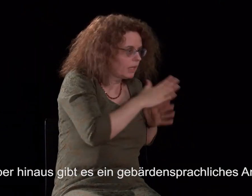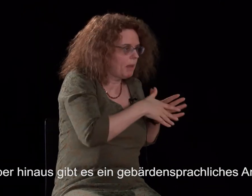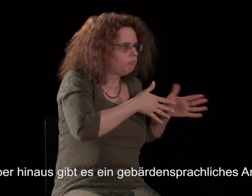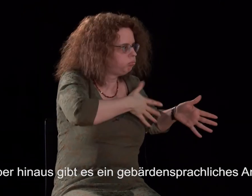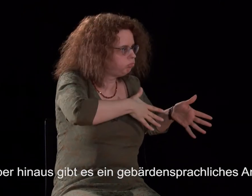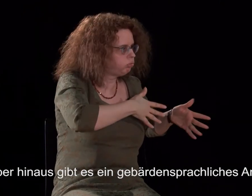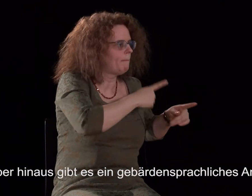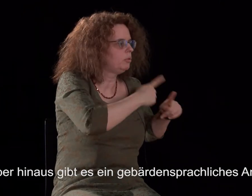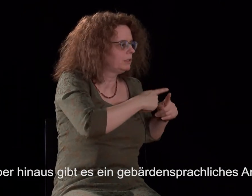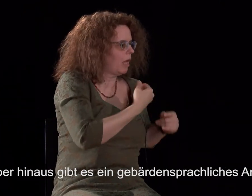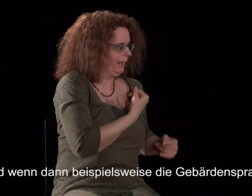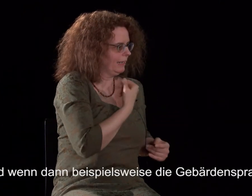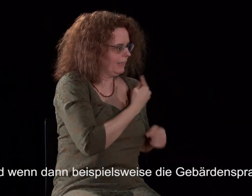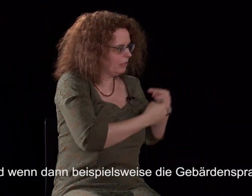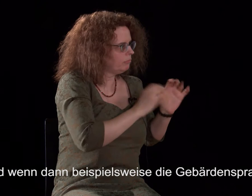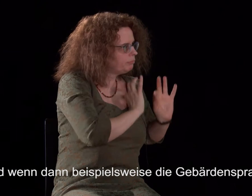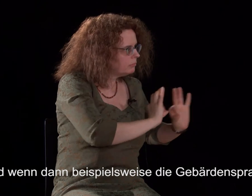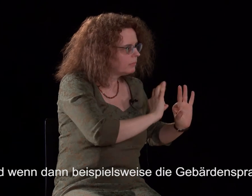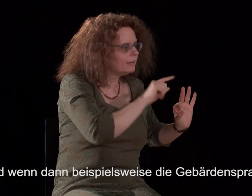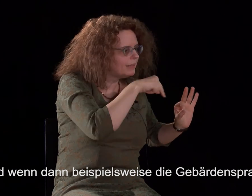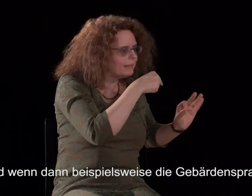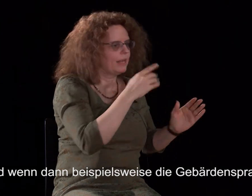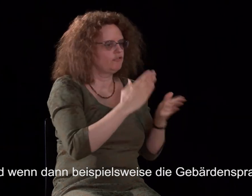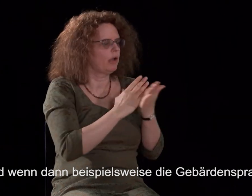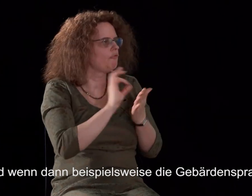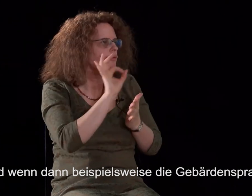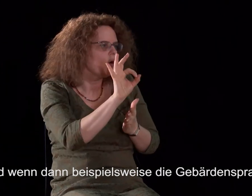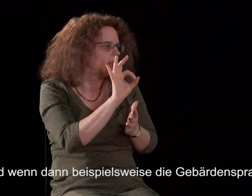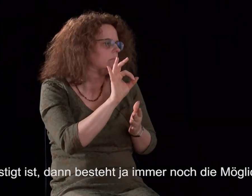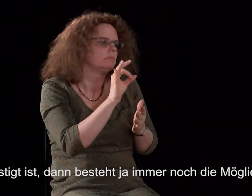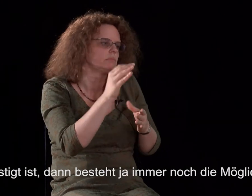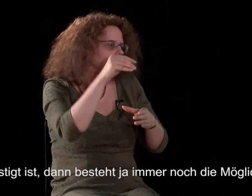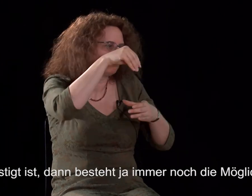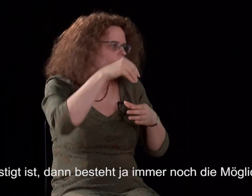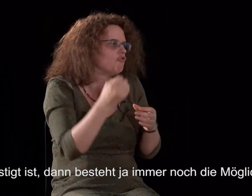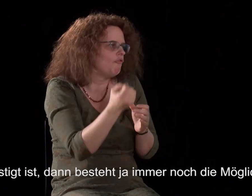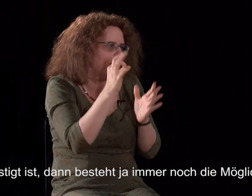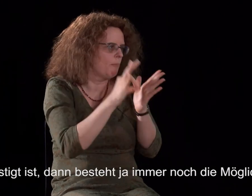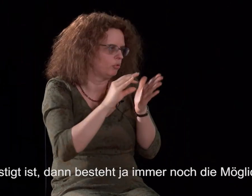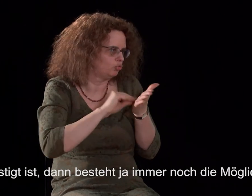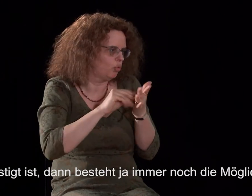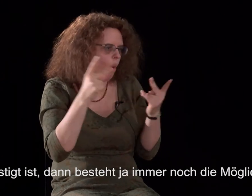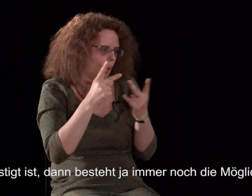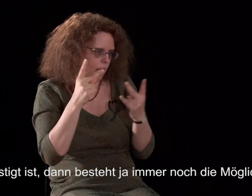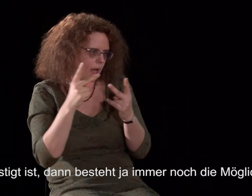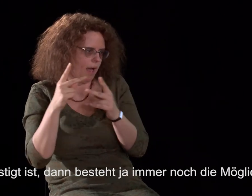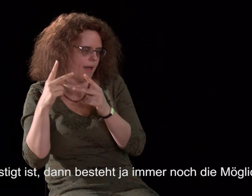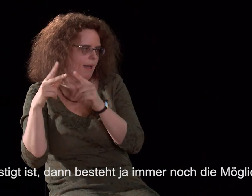gebärdensprachliches Angebot. Und wenn dann beispielsweise die Gebärdensprache gefestigt ist, dann besteht ja immer noch die Möglichkeit,